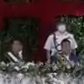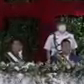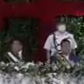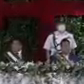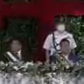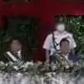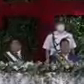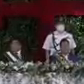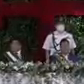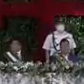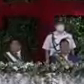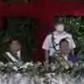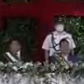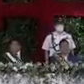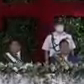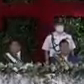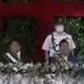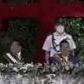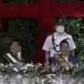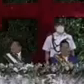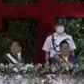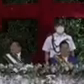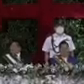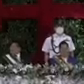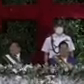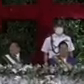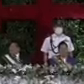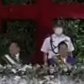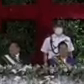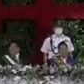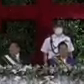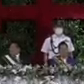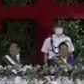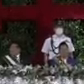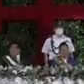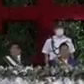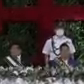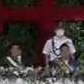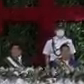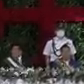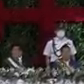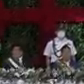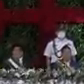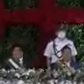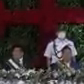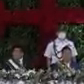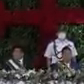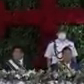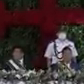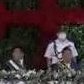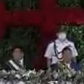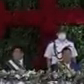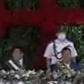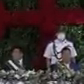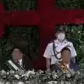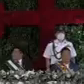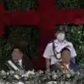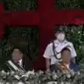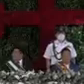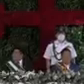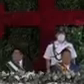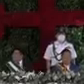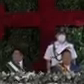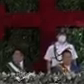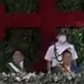se anticipe un poco. Santa Cruz lo necesita, el país lo necesita, es para el bien